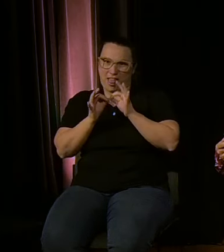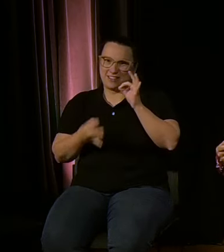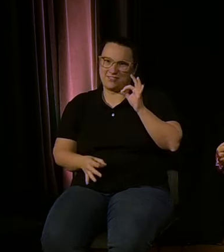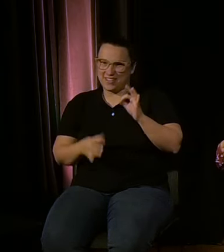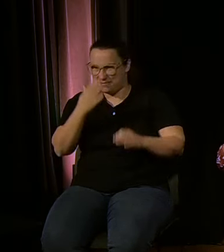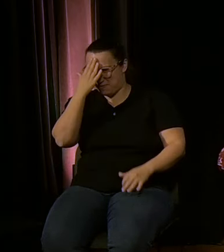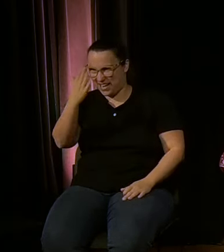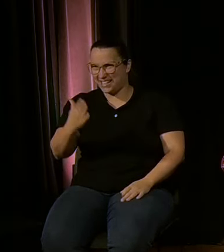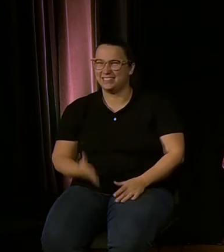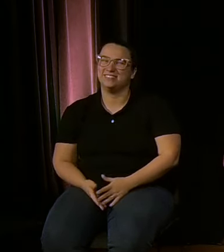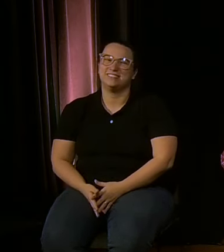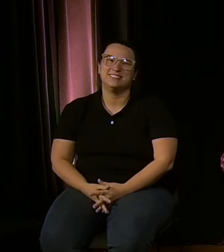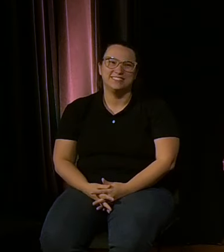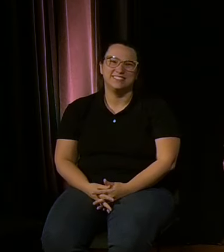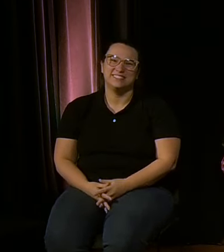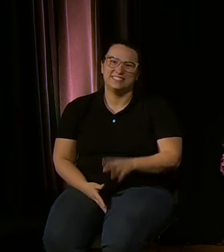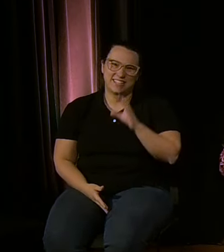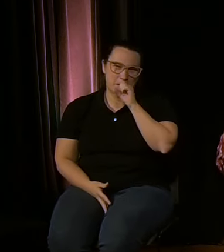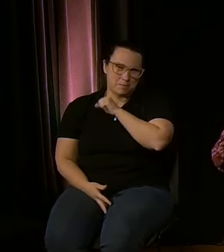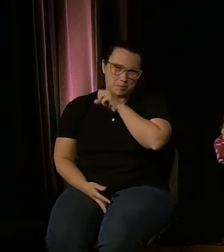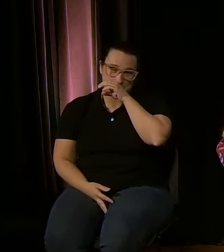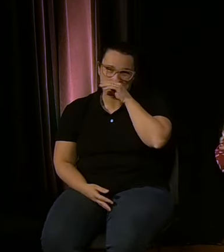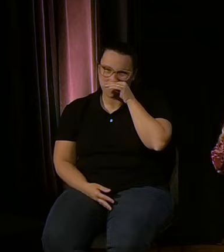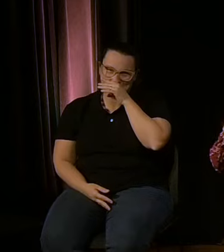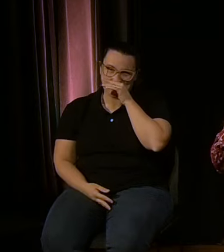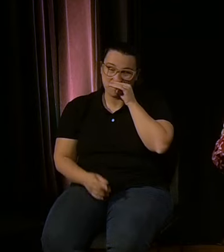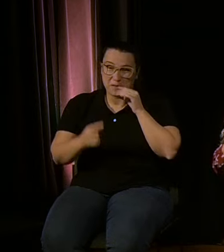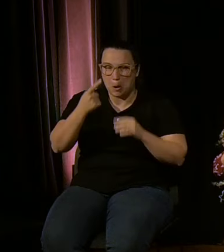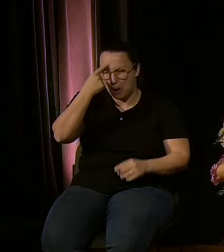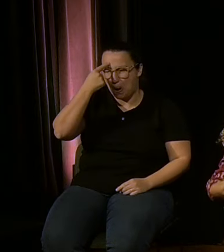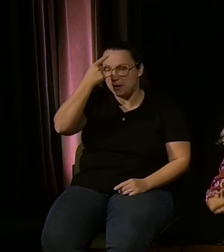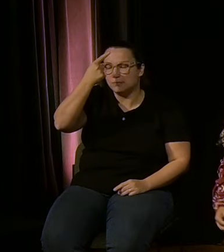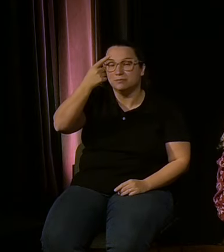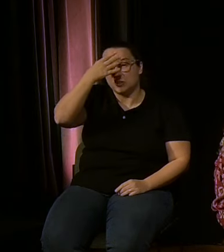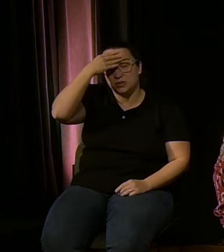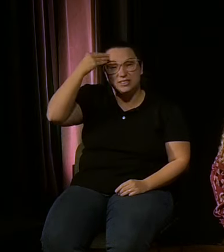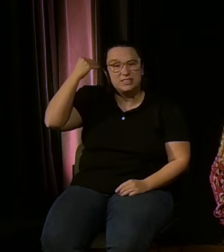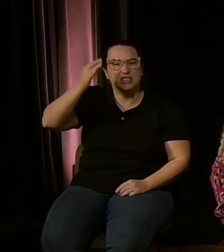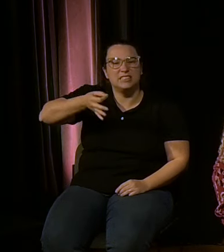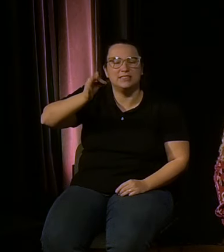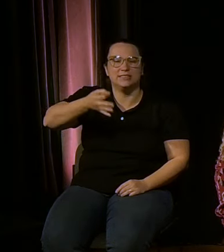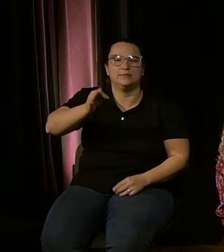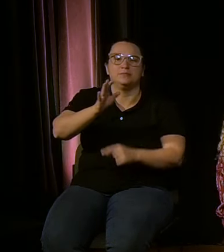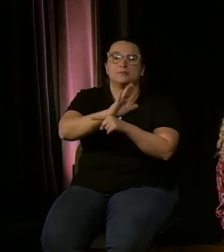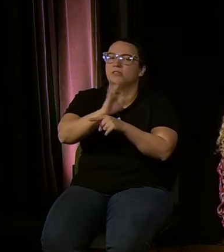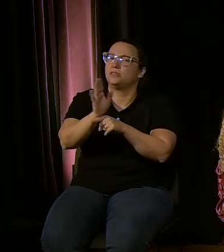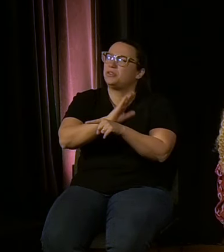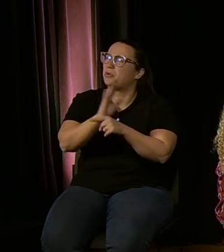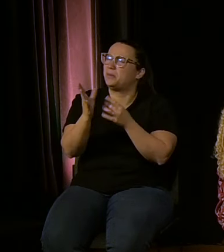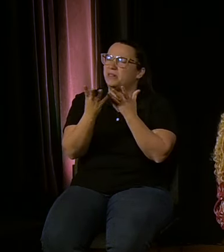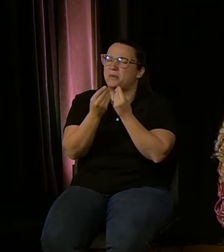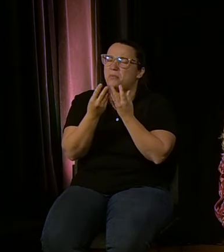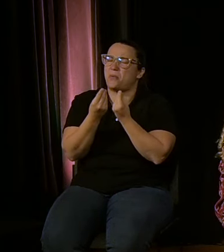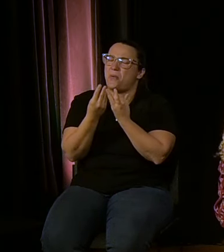Obrigada. Mas é bem rápido. Só uma coisa que eu esqueci, porque realmente é um filme que traz muita coisa, né?